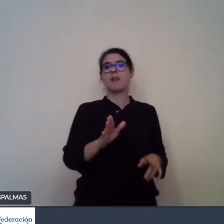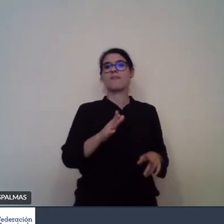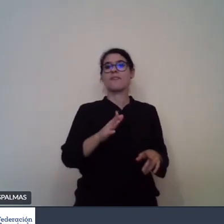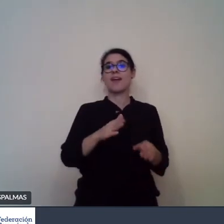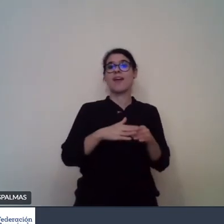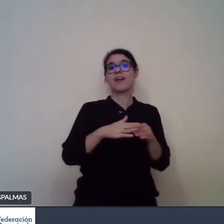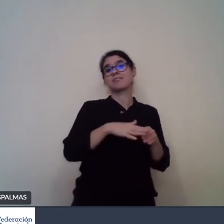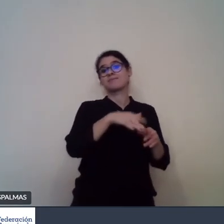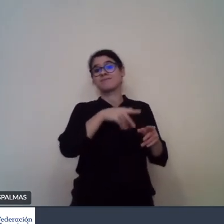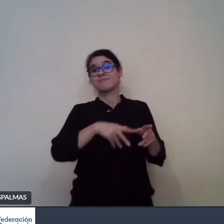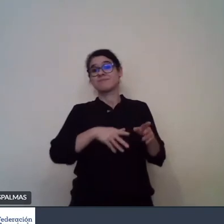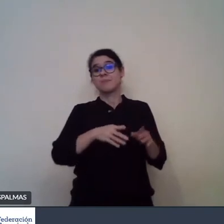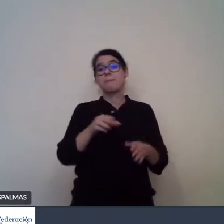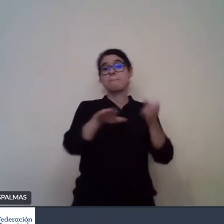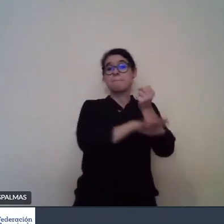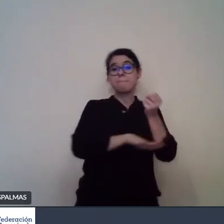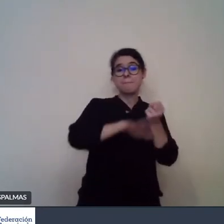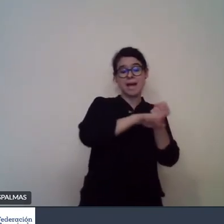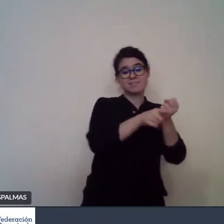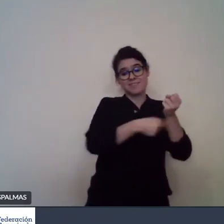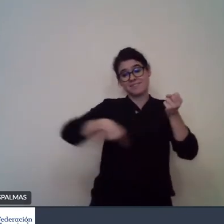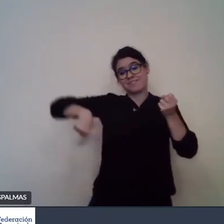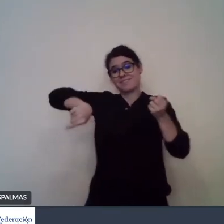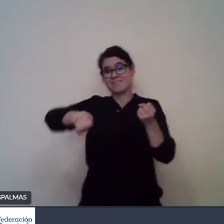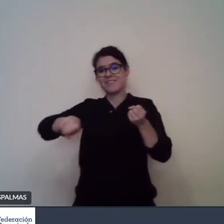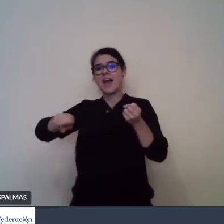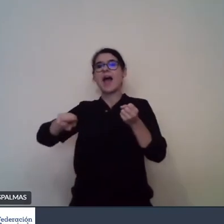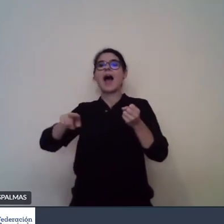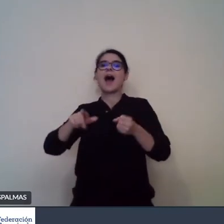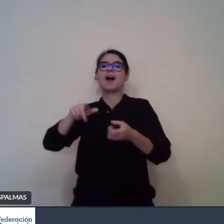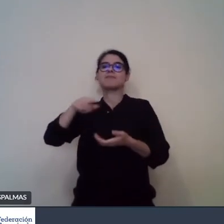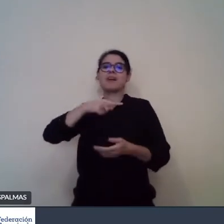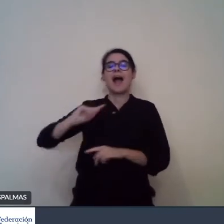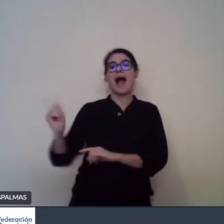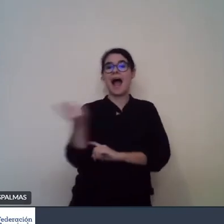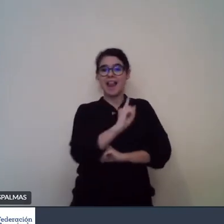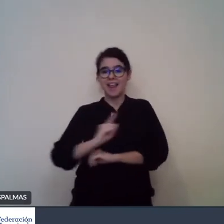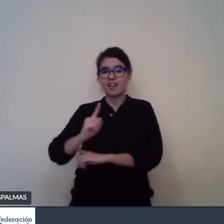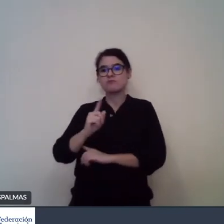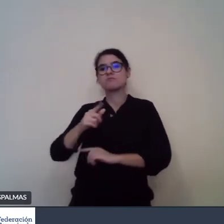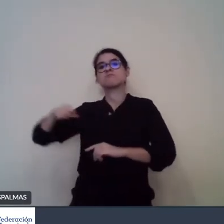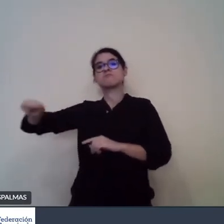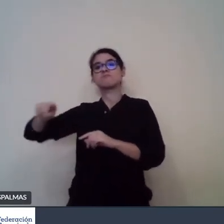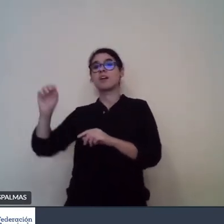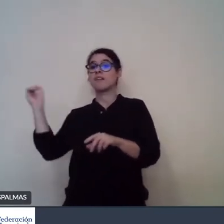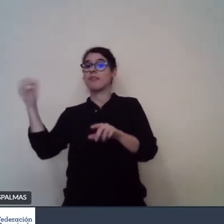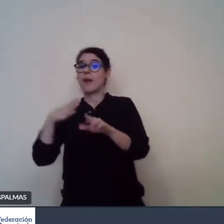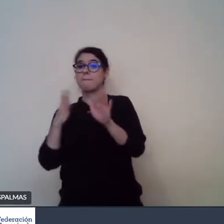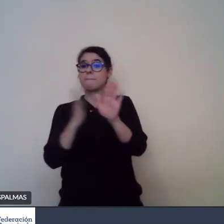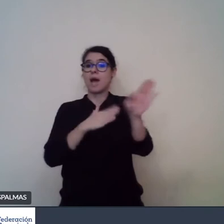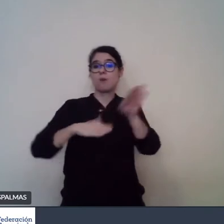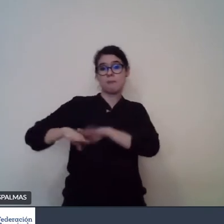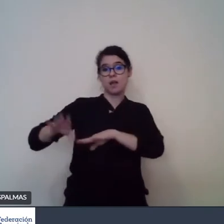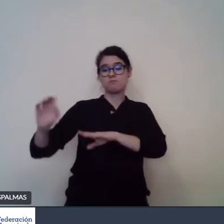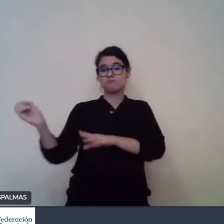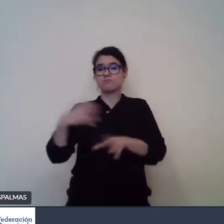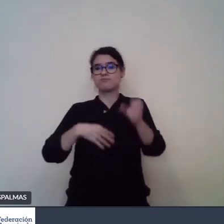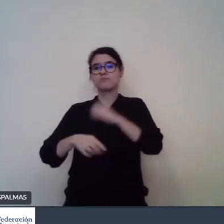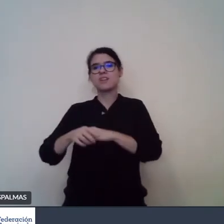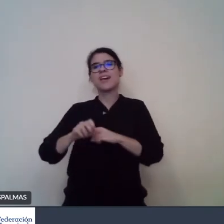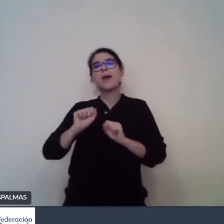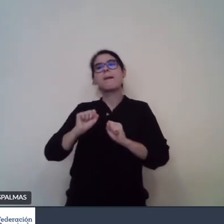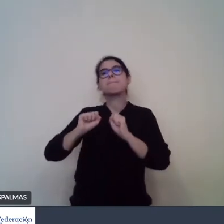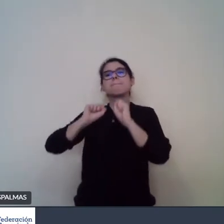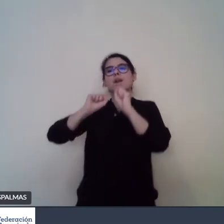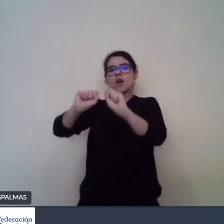base, salida de exterior, pase, devolución de pase, con un mano a mano y un flare, un bloqueo para